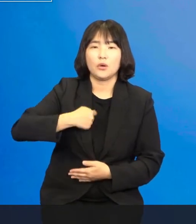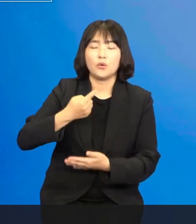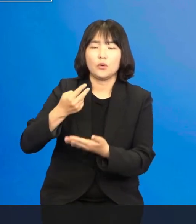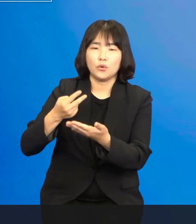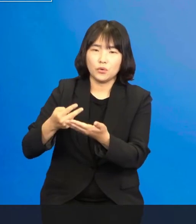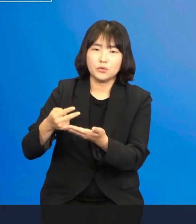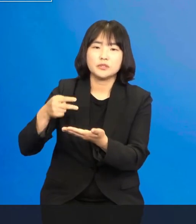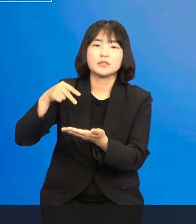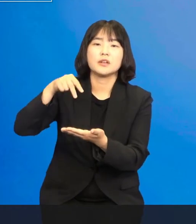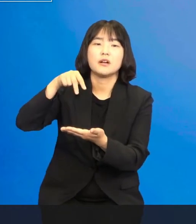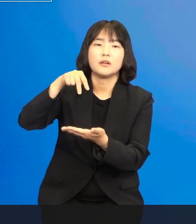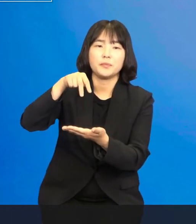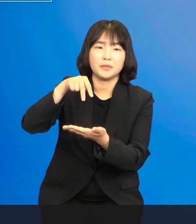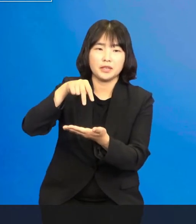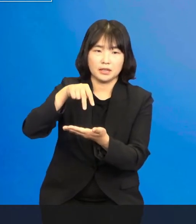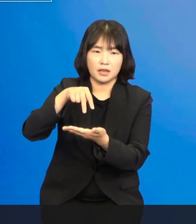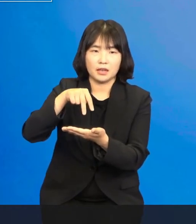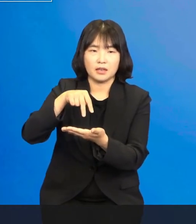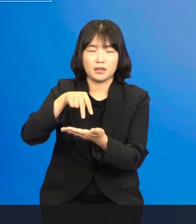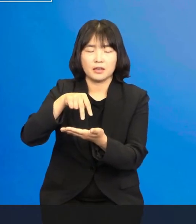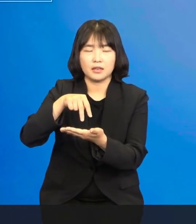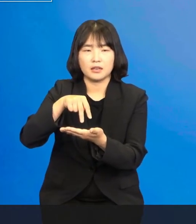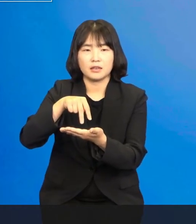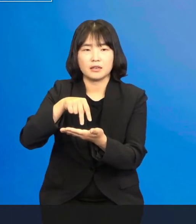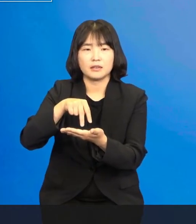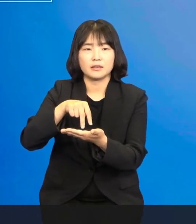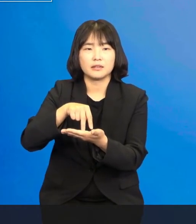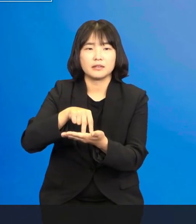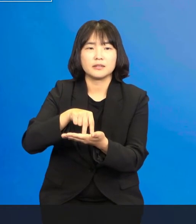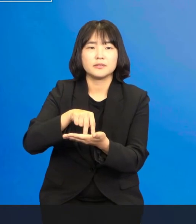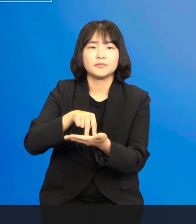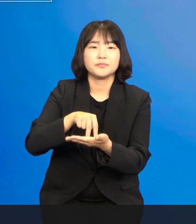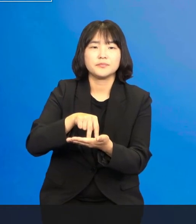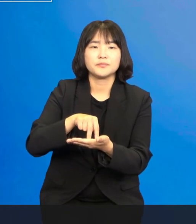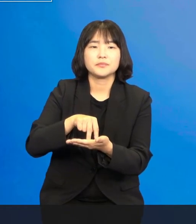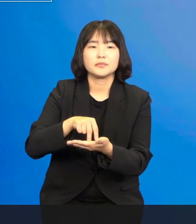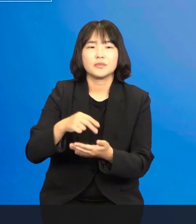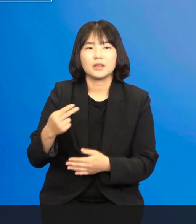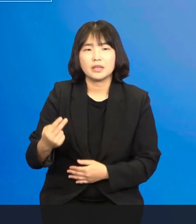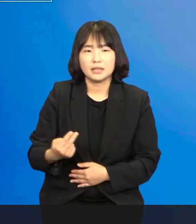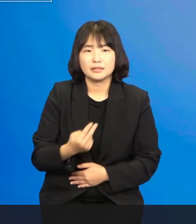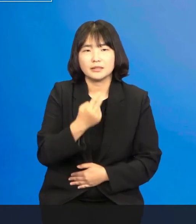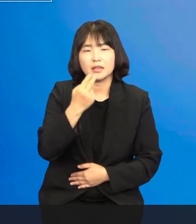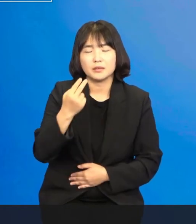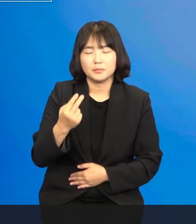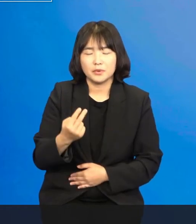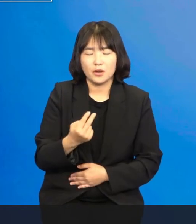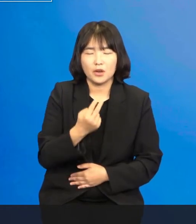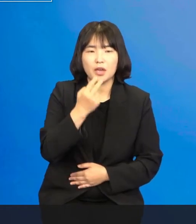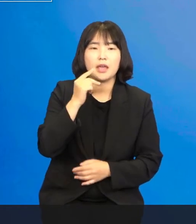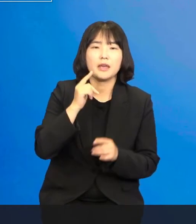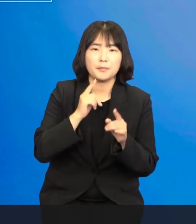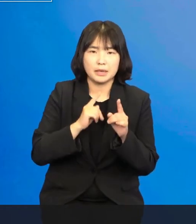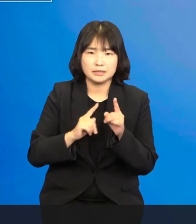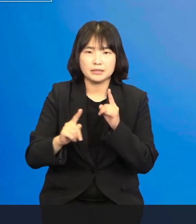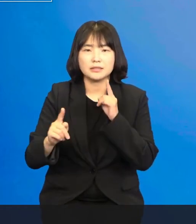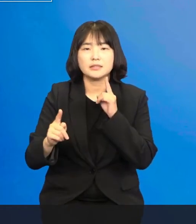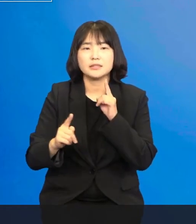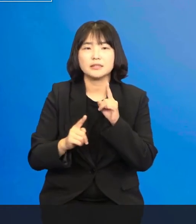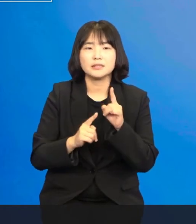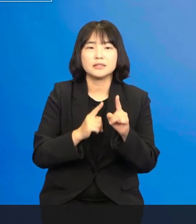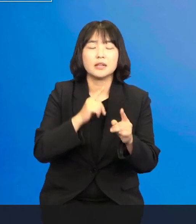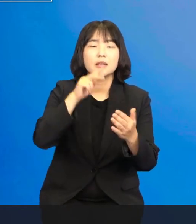주께 홀로 섭니다. 생명의 말씀 읽고 순종하겠습니다. 생명의